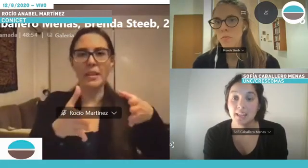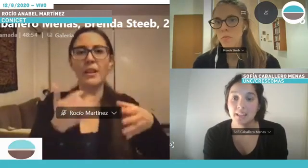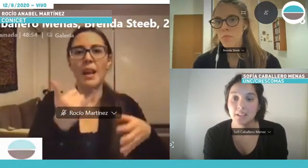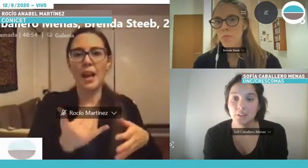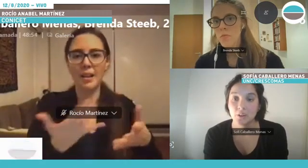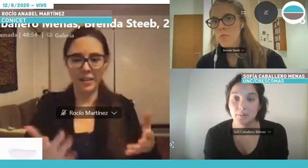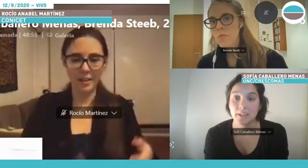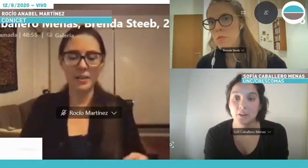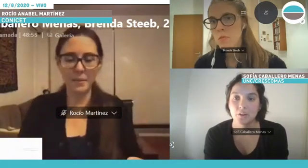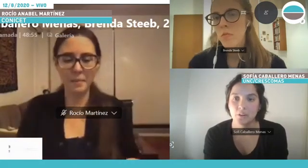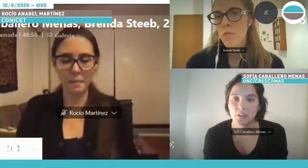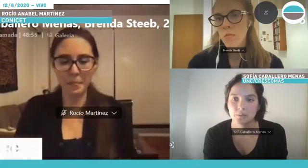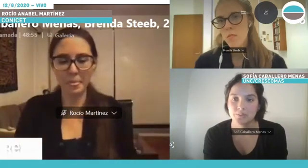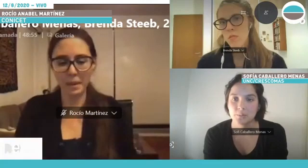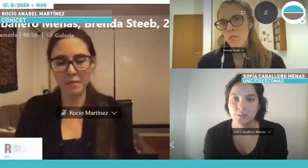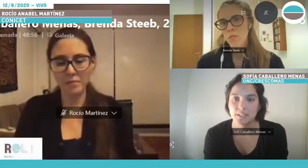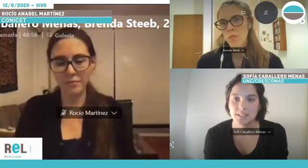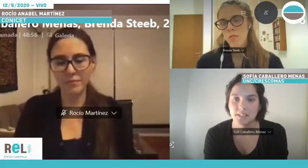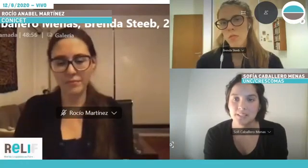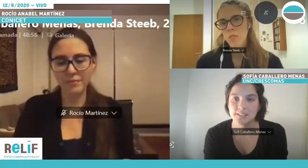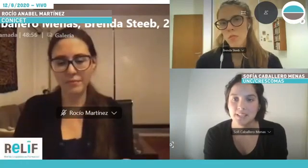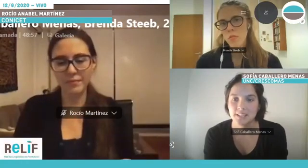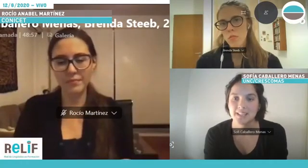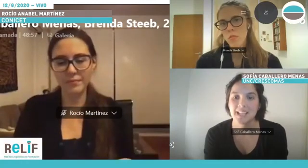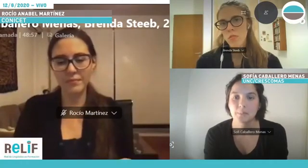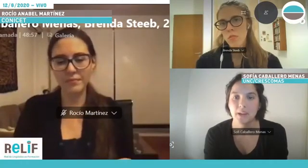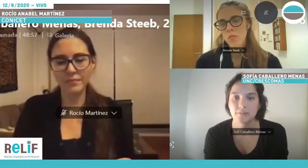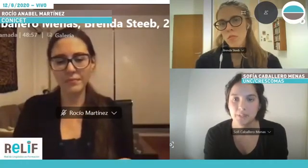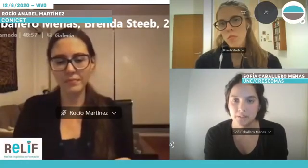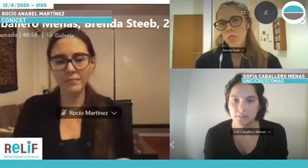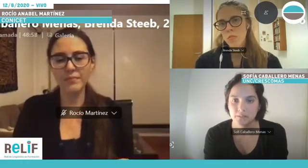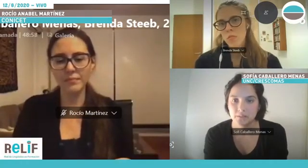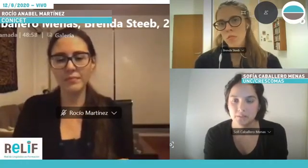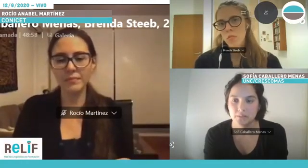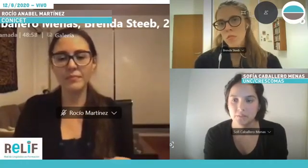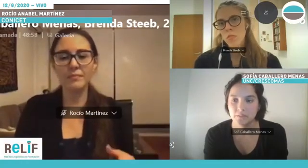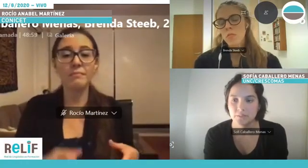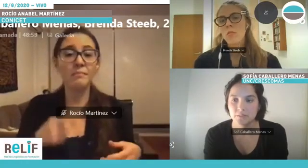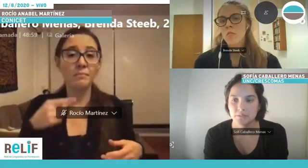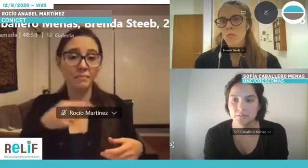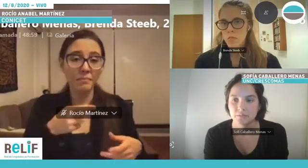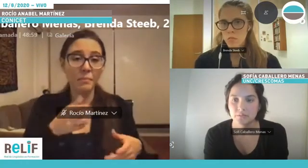Y ahí lo que veo, lo que observo de las señas es el perfil.